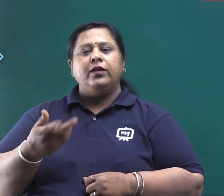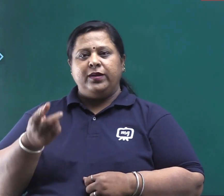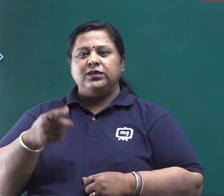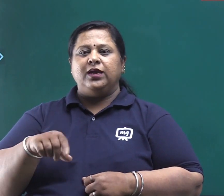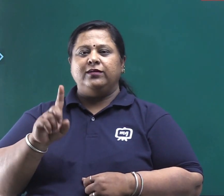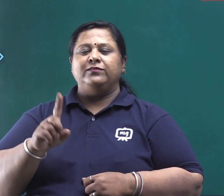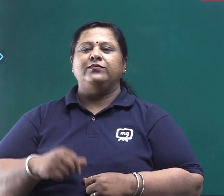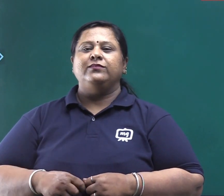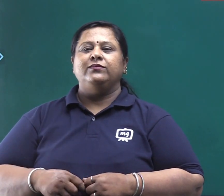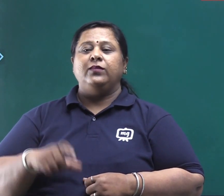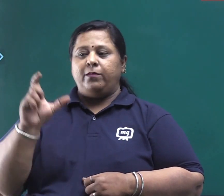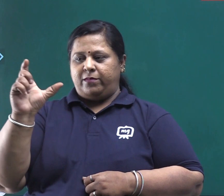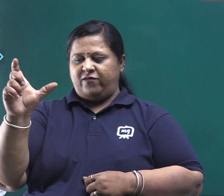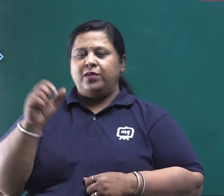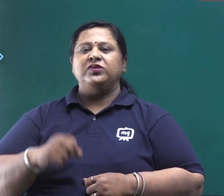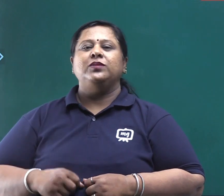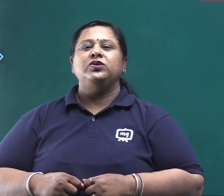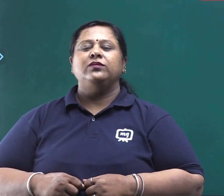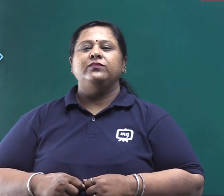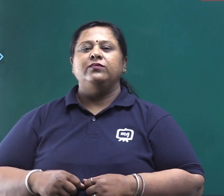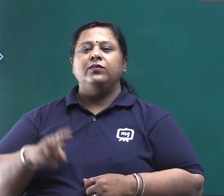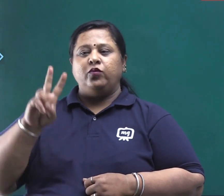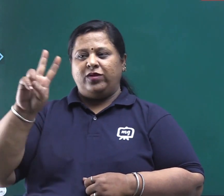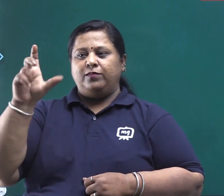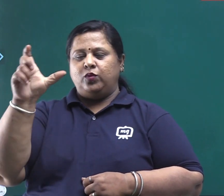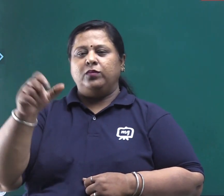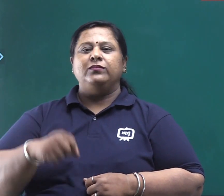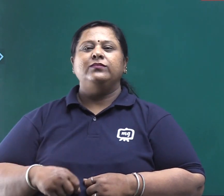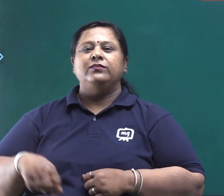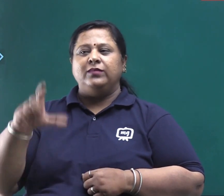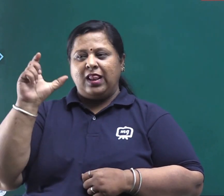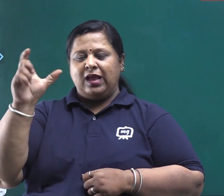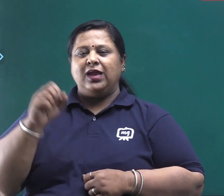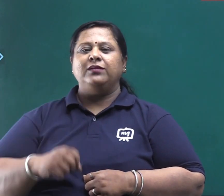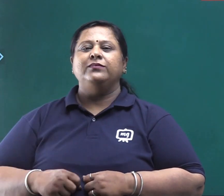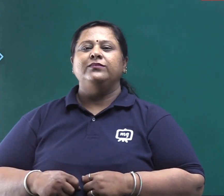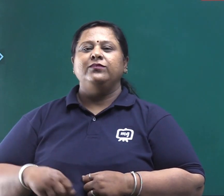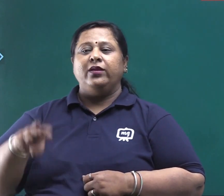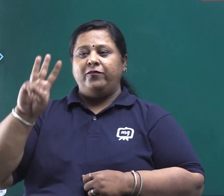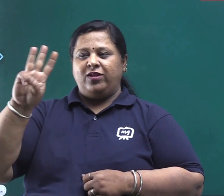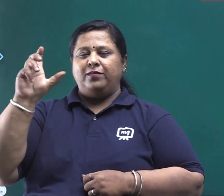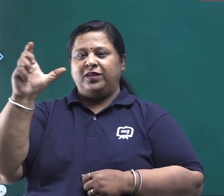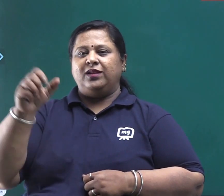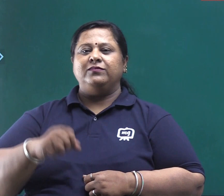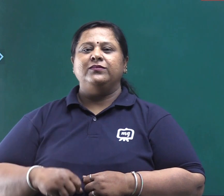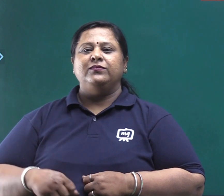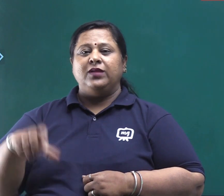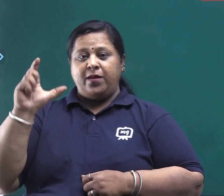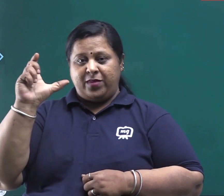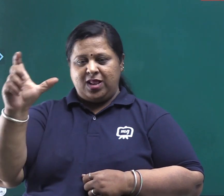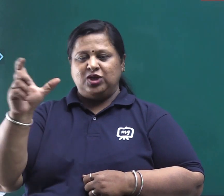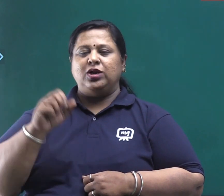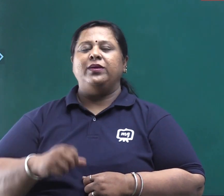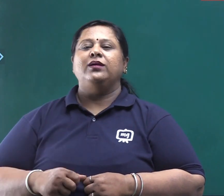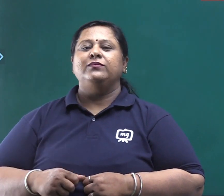1 भवानी प्रसाद मिश्र, विकल्प 2 रहीम, विकल्प 3